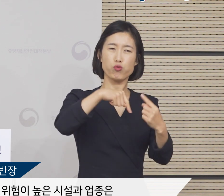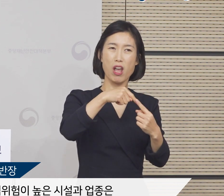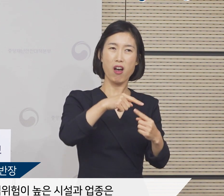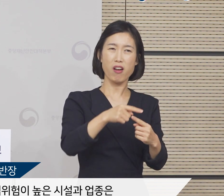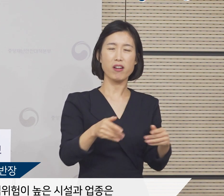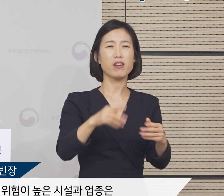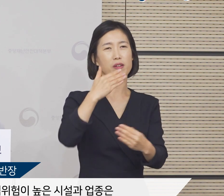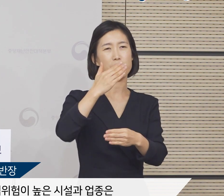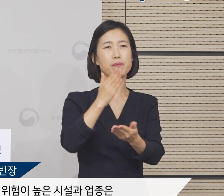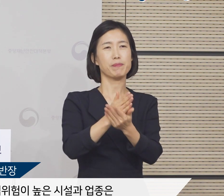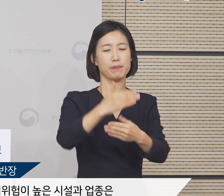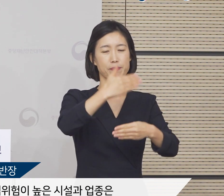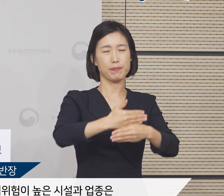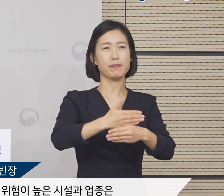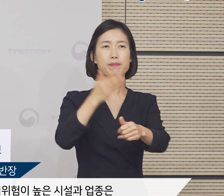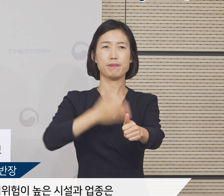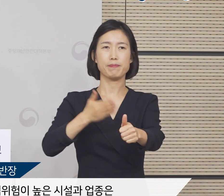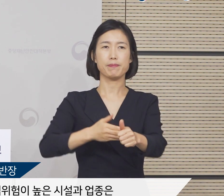것을 부탁드립니다.